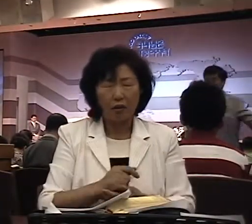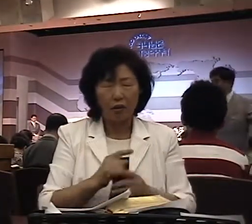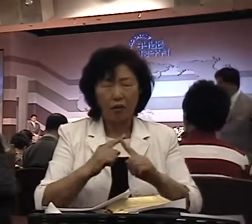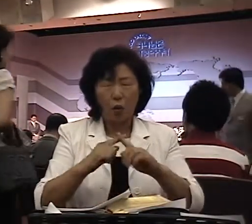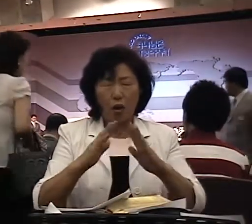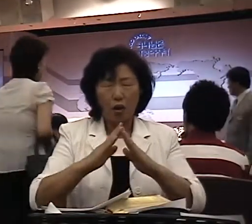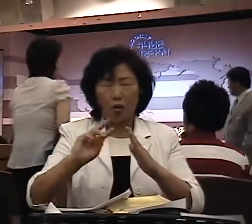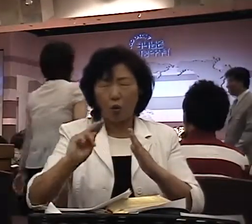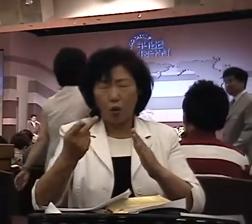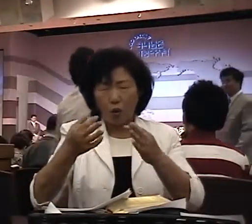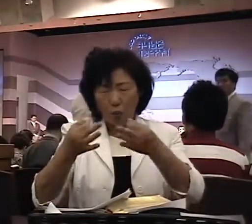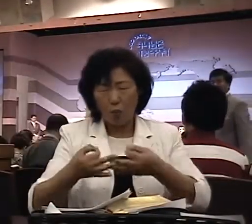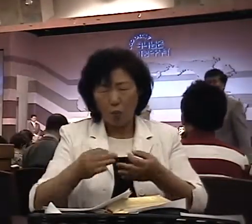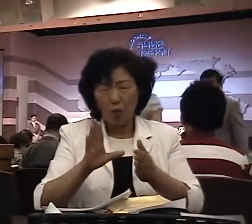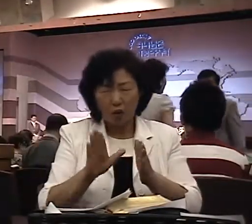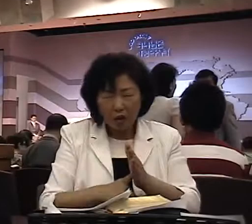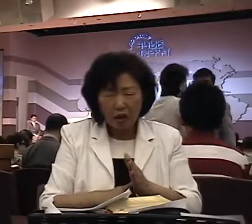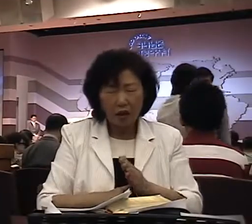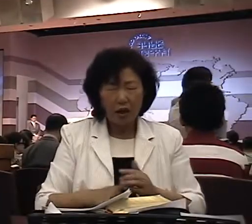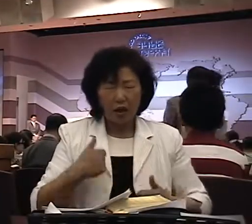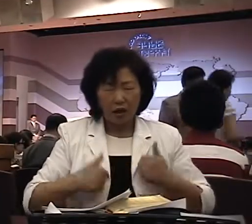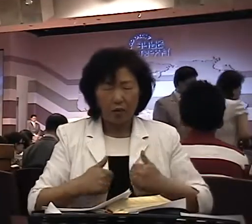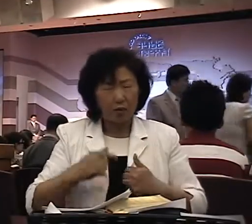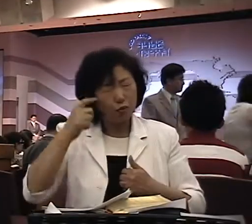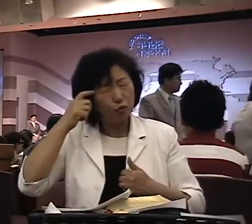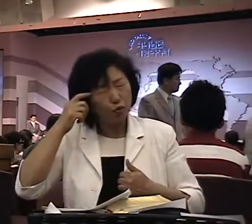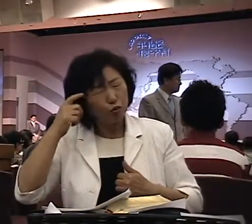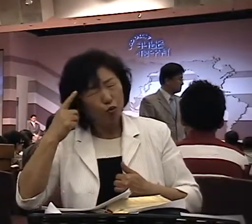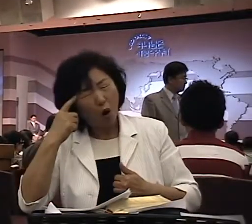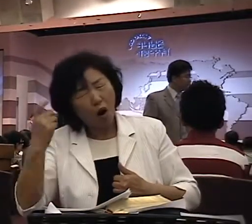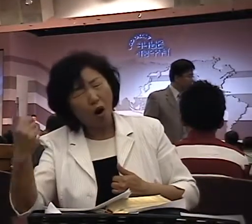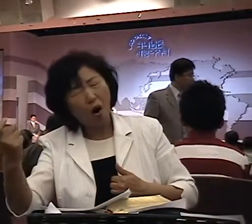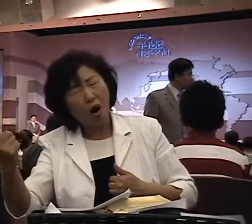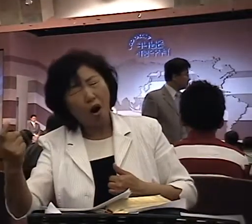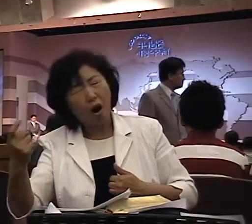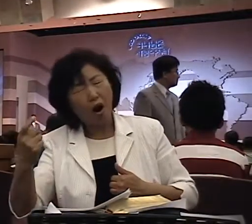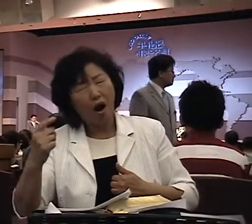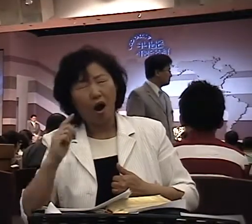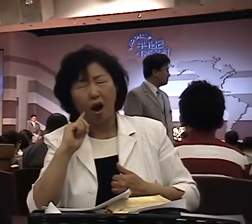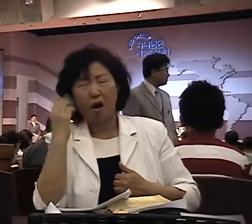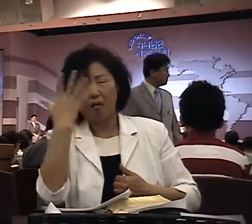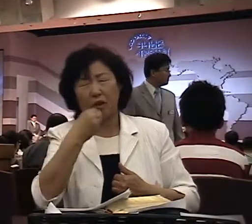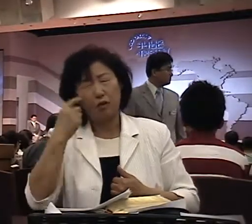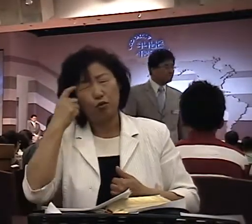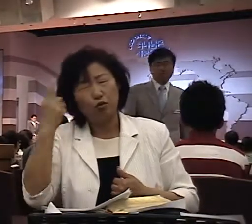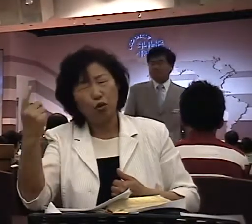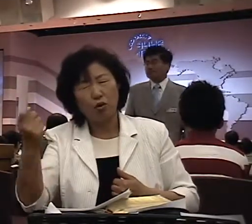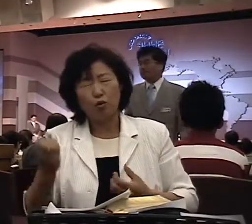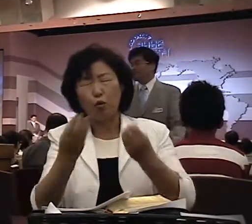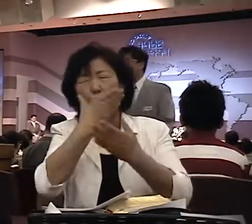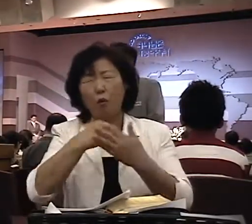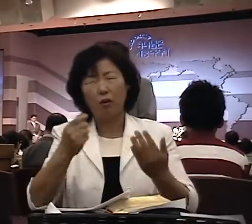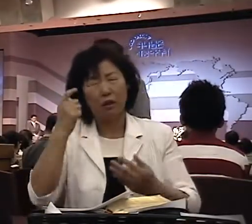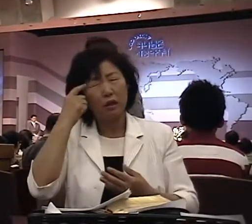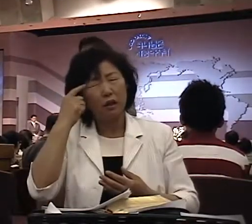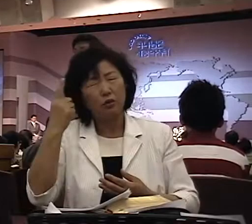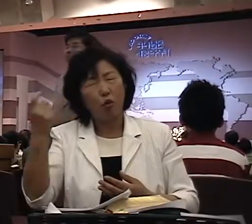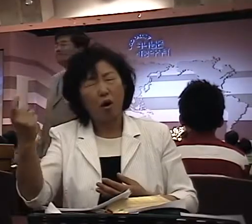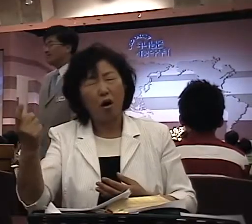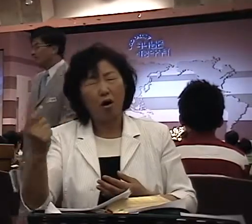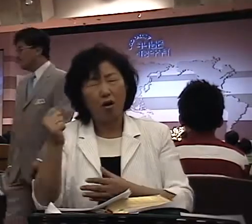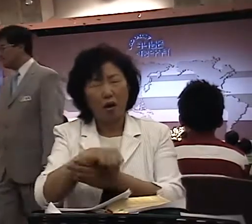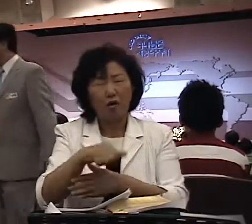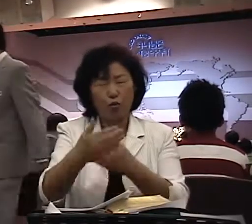때 기쁜 추억, 아름다운 추억, 축복의 추억을 허락하여 주시옵소서.